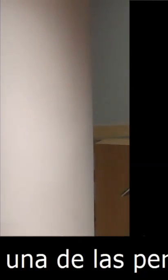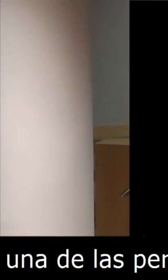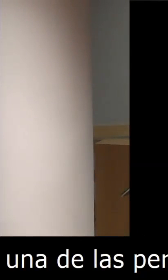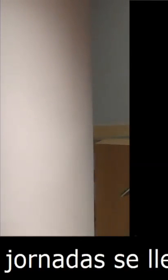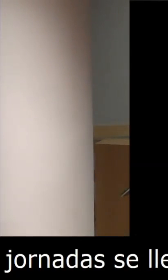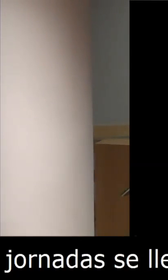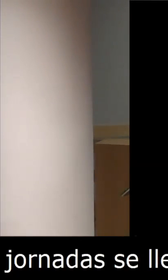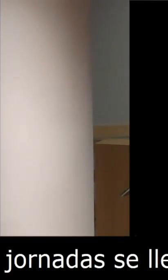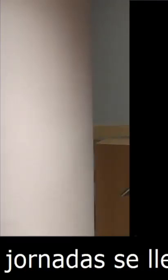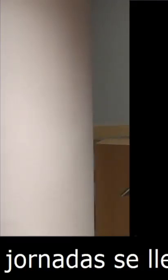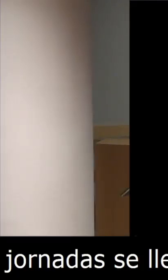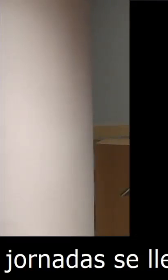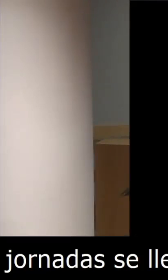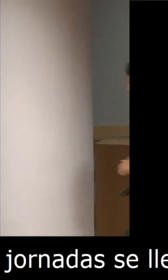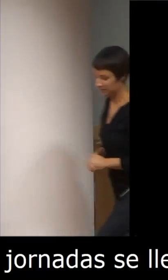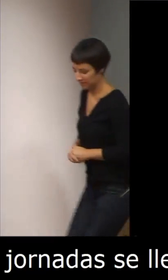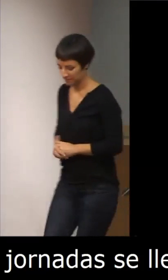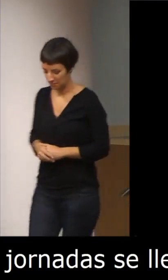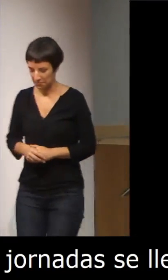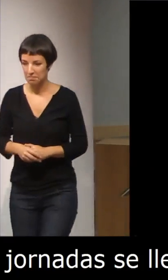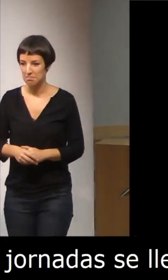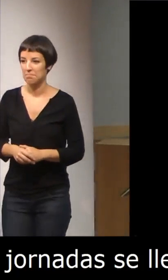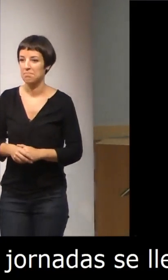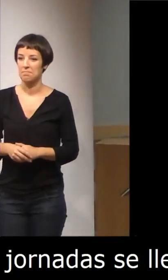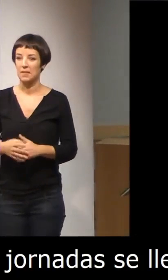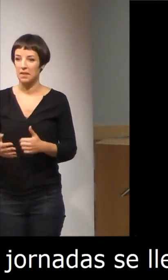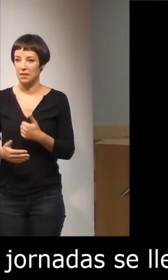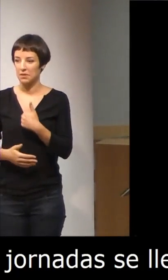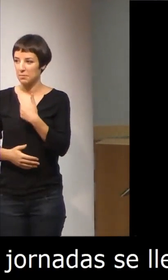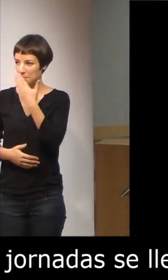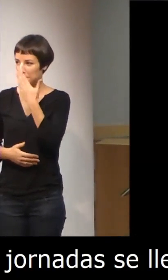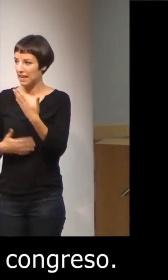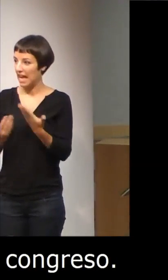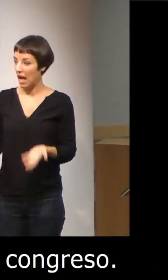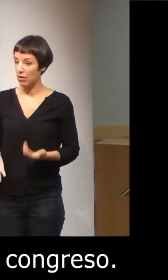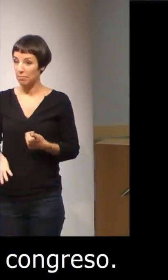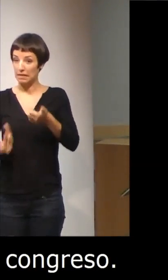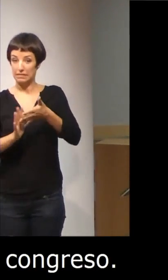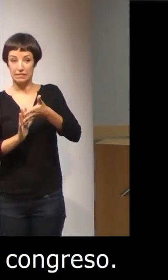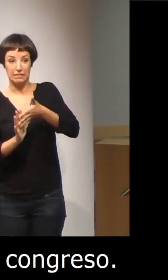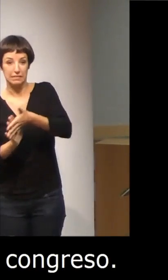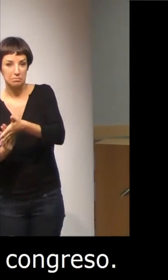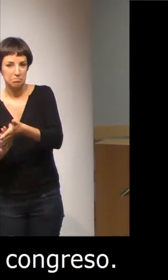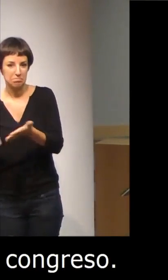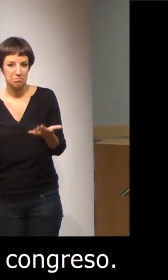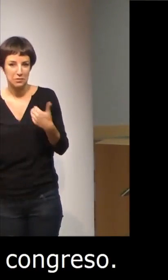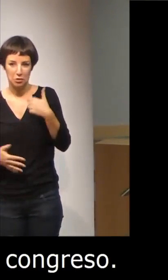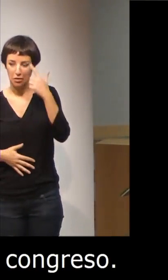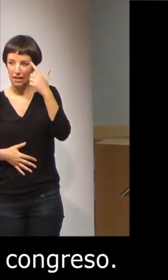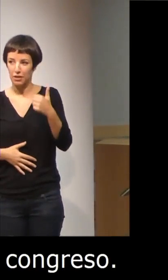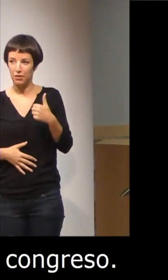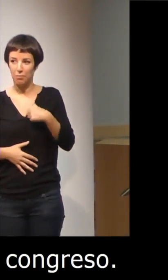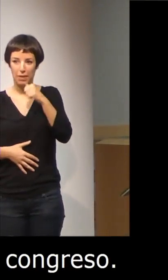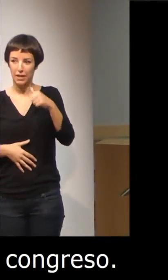congreso Bueno pues yo yo la verdad que en fin en estos momentos no tengo mucho que decir porque creo que ha hecho ya todo el resumen todas las